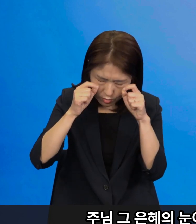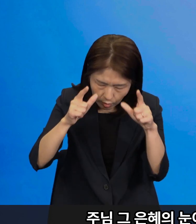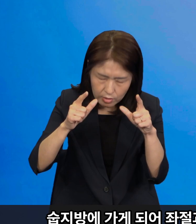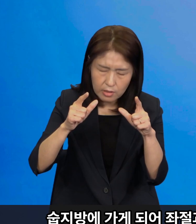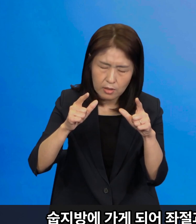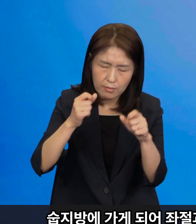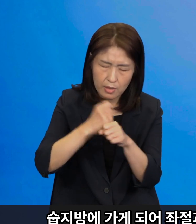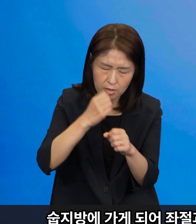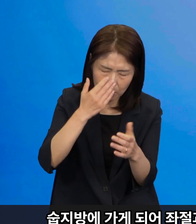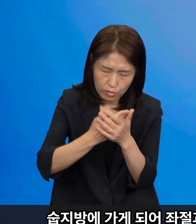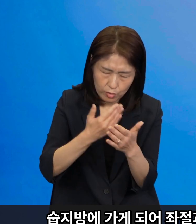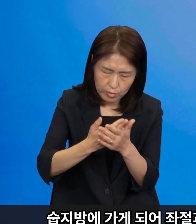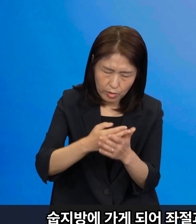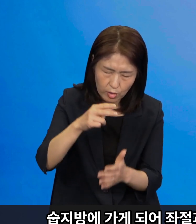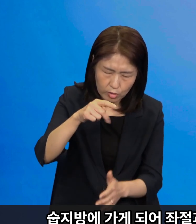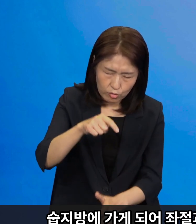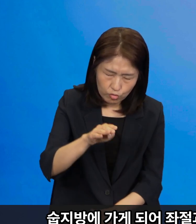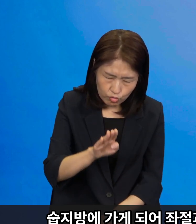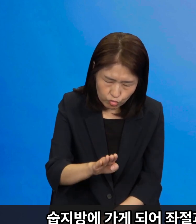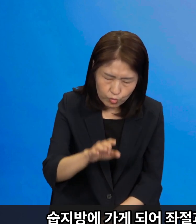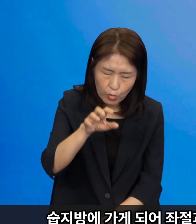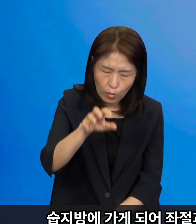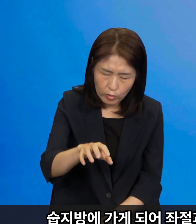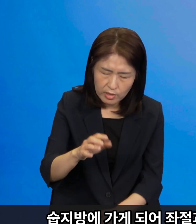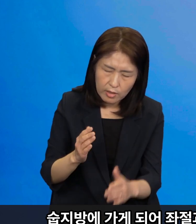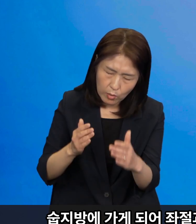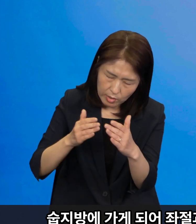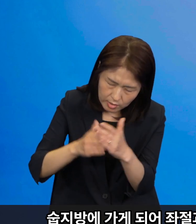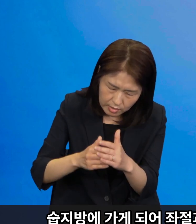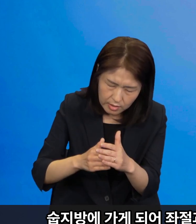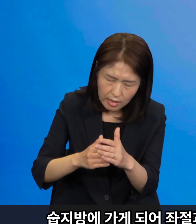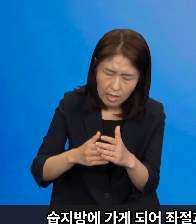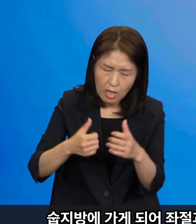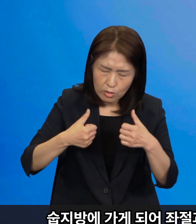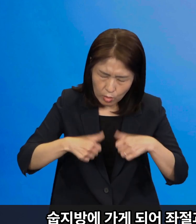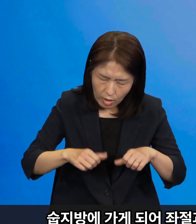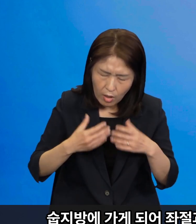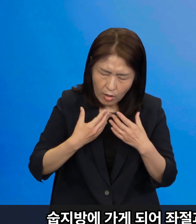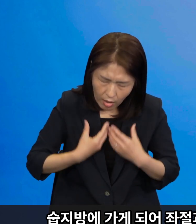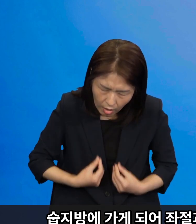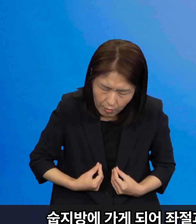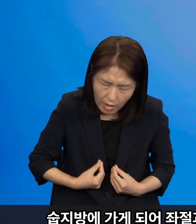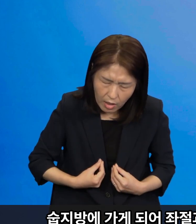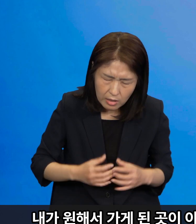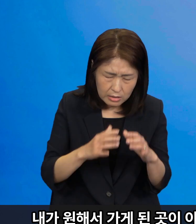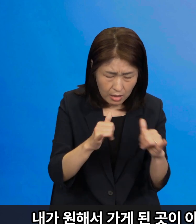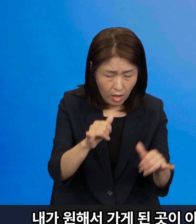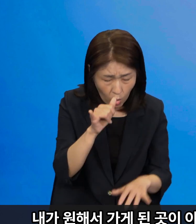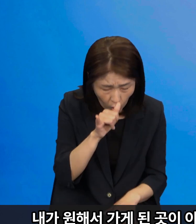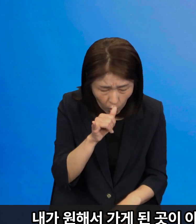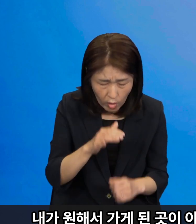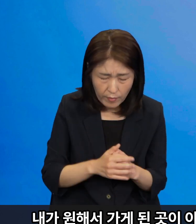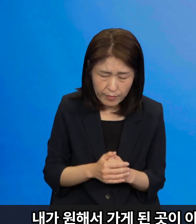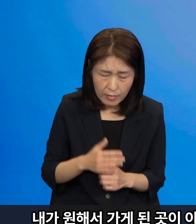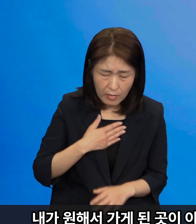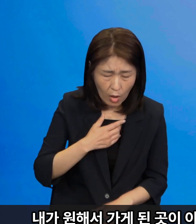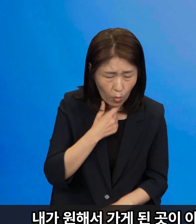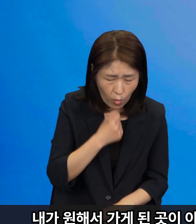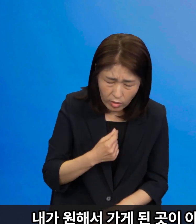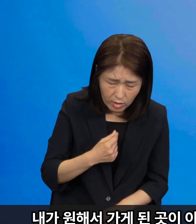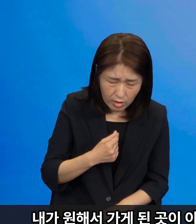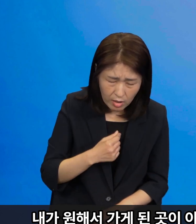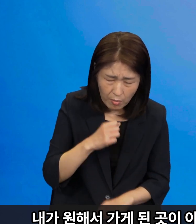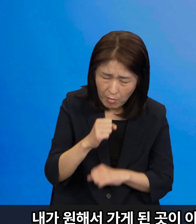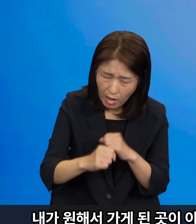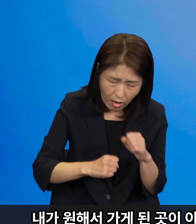주시옵소서. 숲지방에 가게 되어 좌절과 낭망 중에 있는 성도들이 있습니까? 내가 원해서 가게 된 곳이